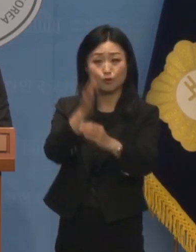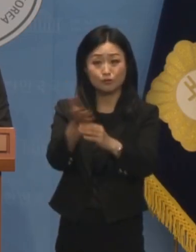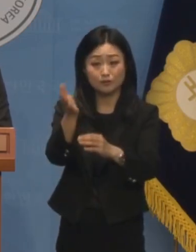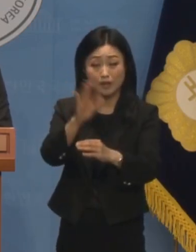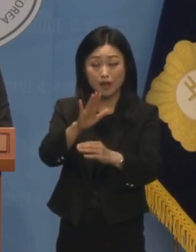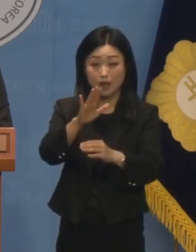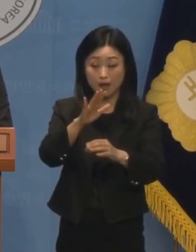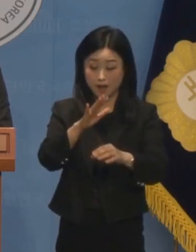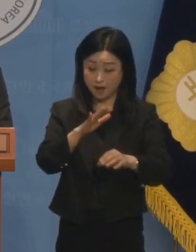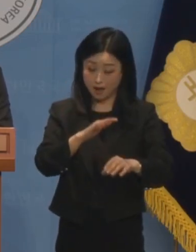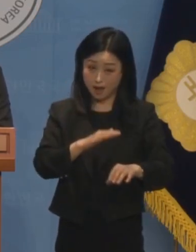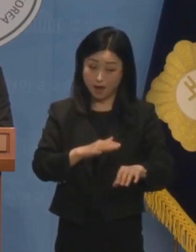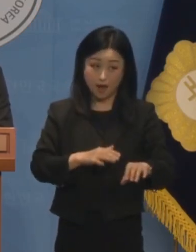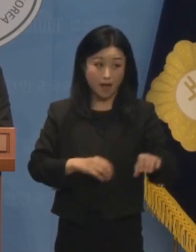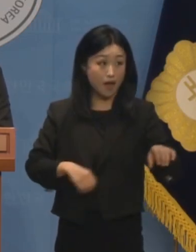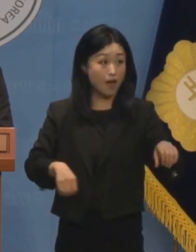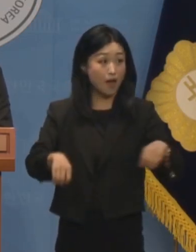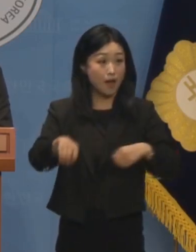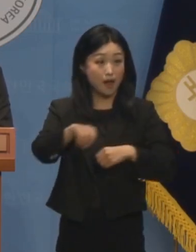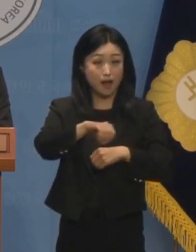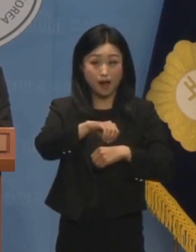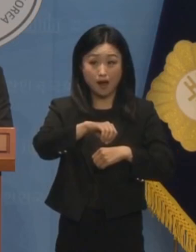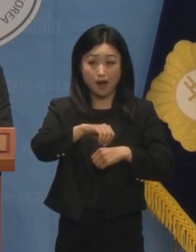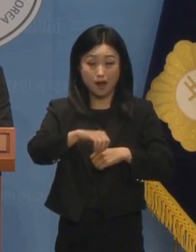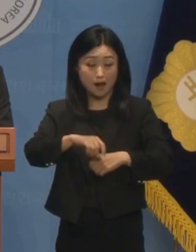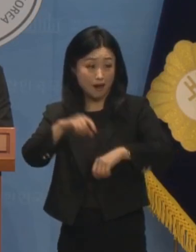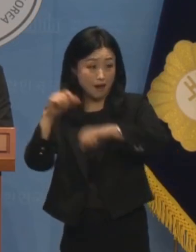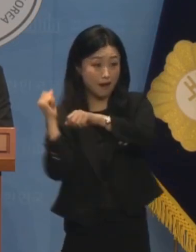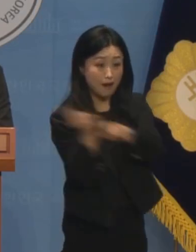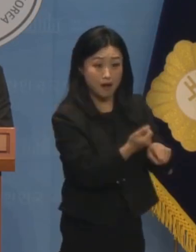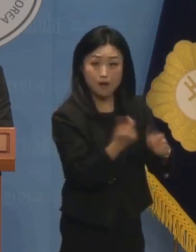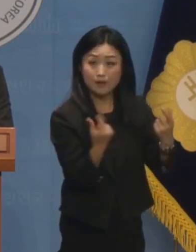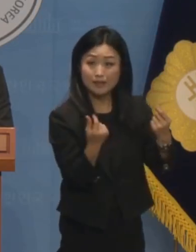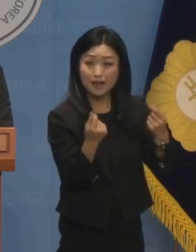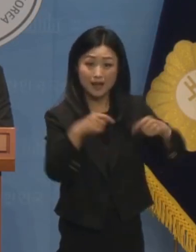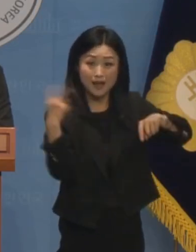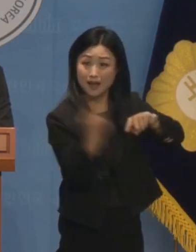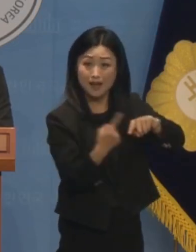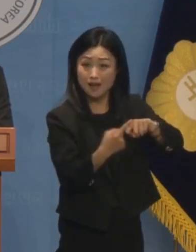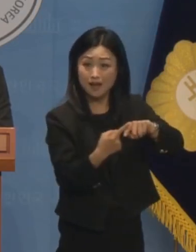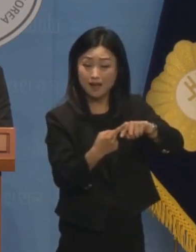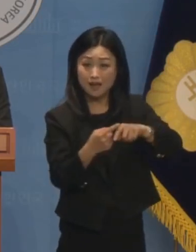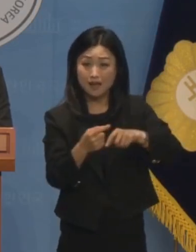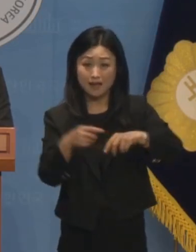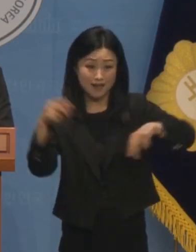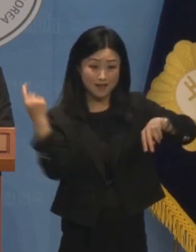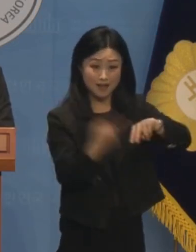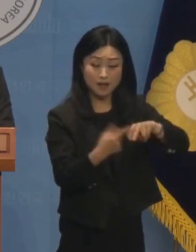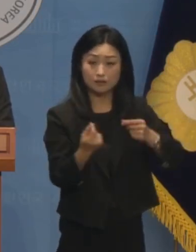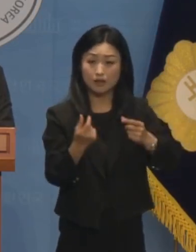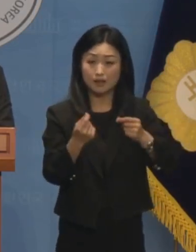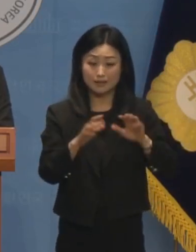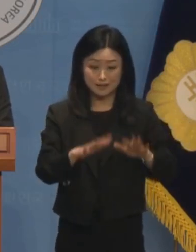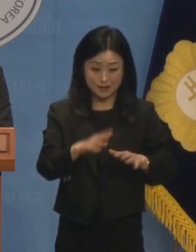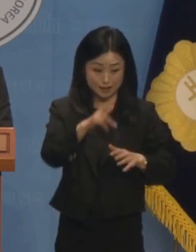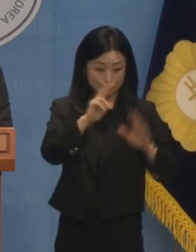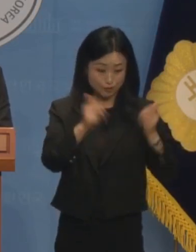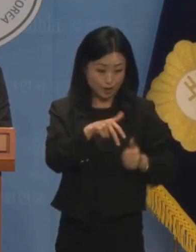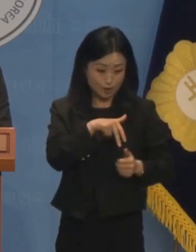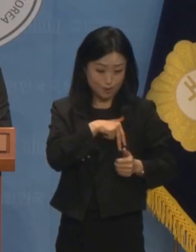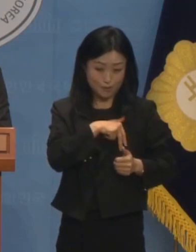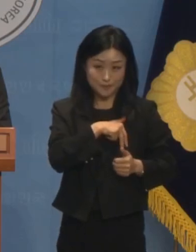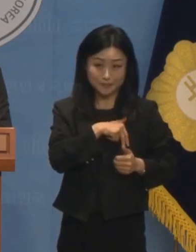거꾸로 주인에게 몽둥이를 든 꼴입니다. 심지어 현직 국회의원이 갈비뼈가 골절되는